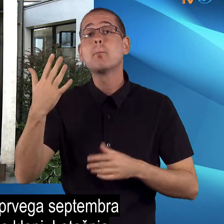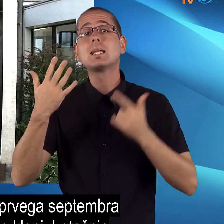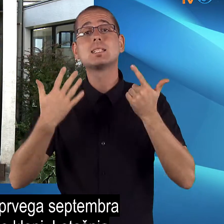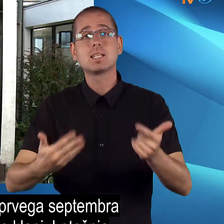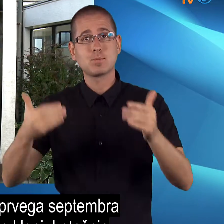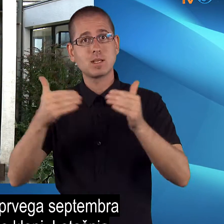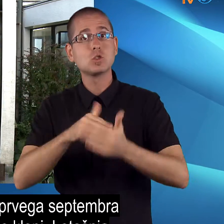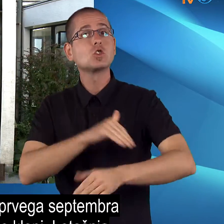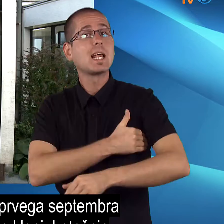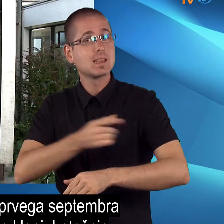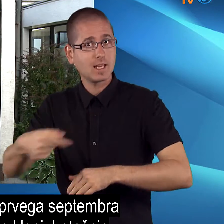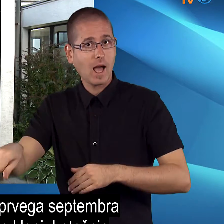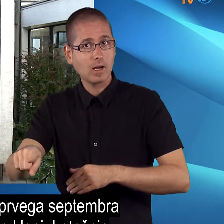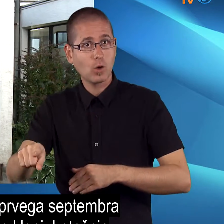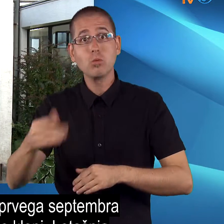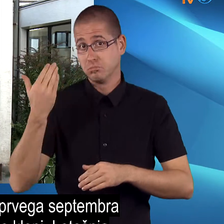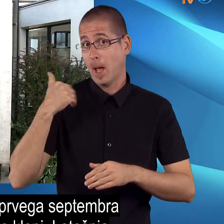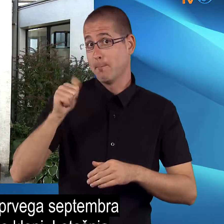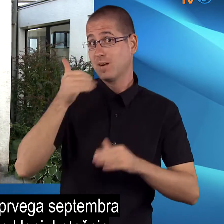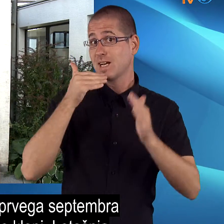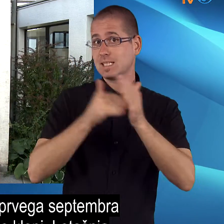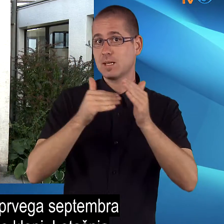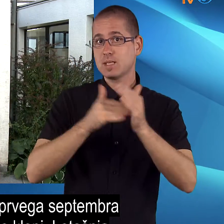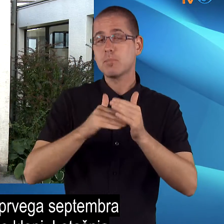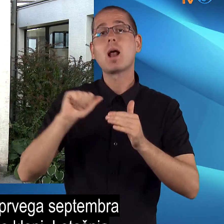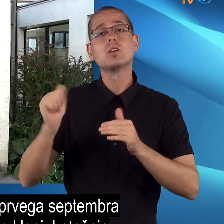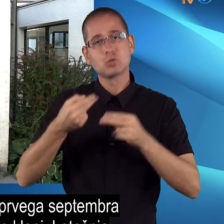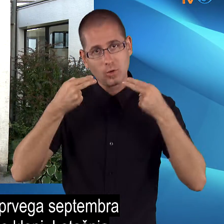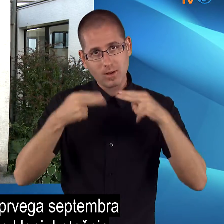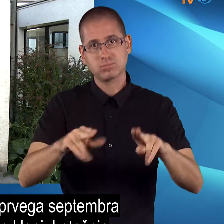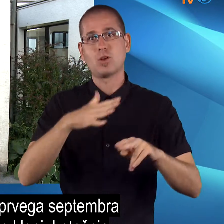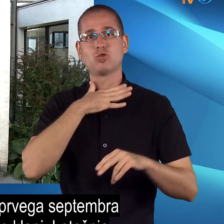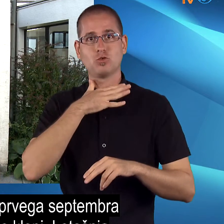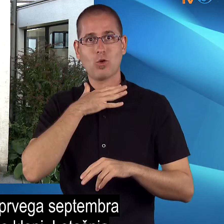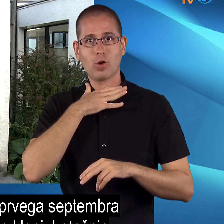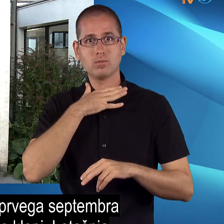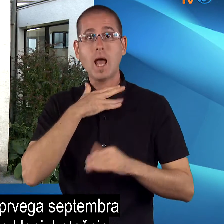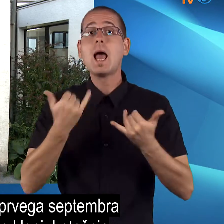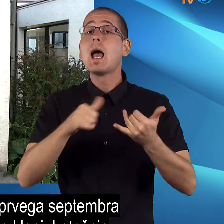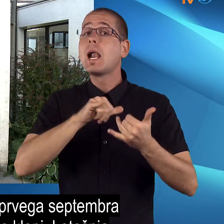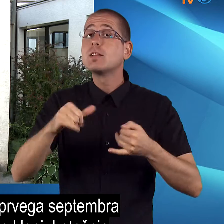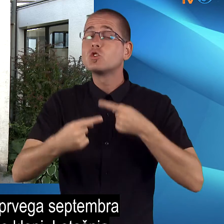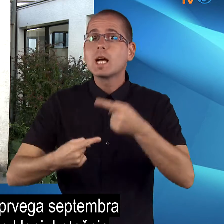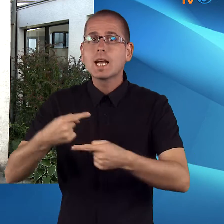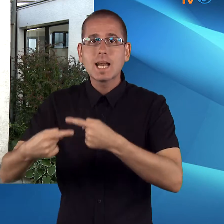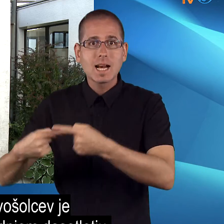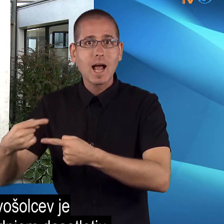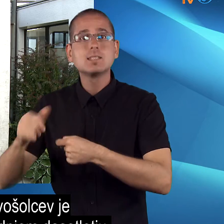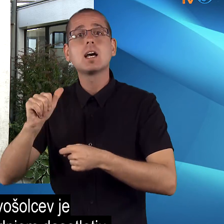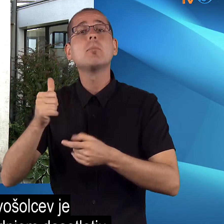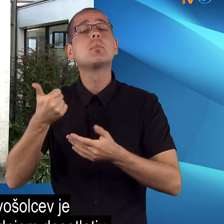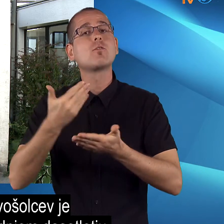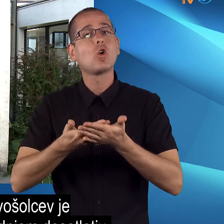in 75 tisoč dijakov je 1. septembra znova sedlo v šolske klopi. Letošnja